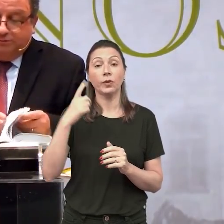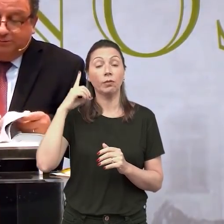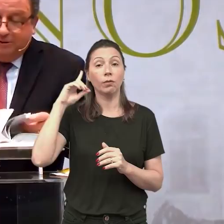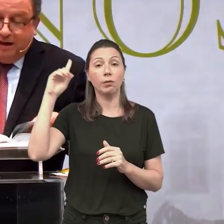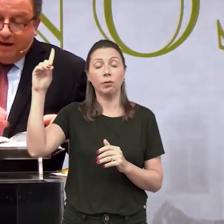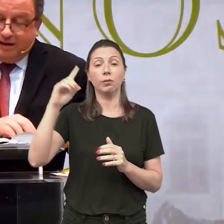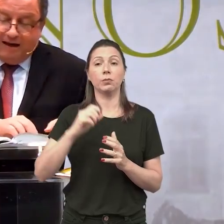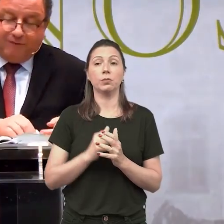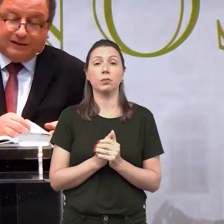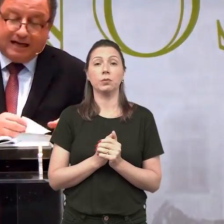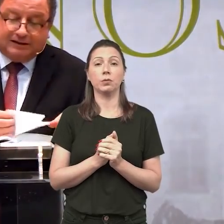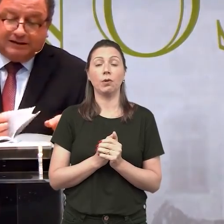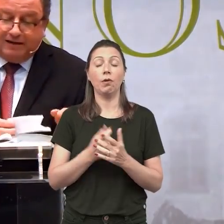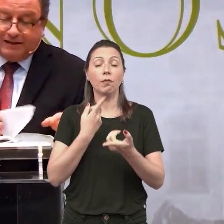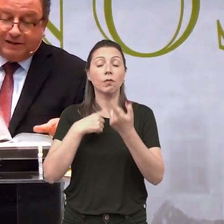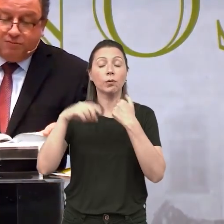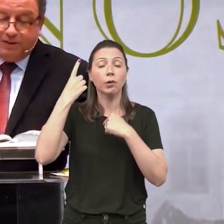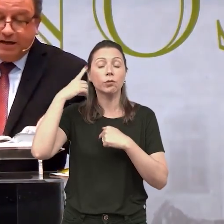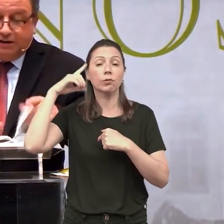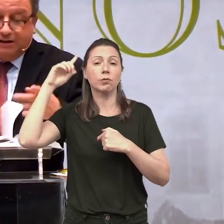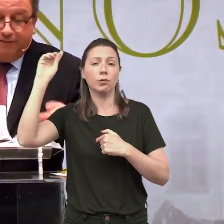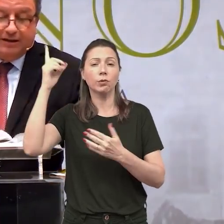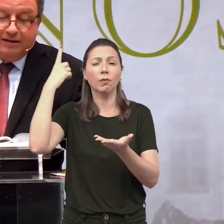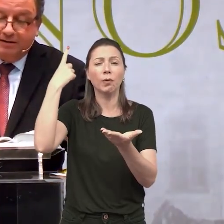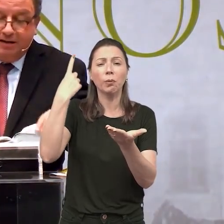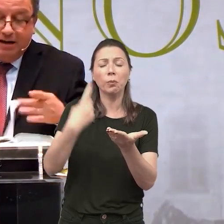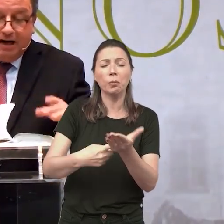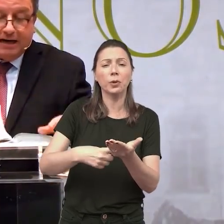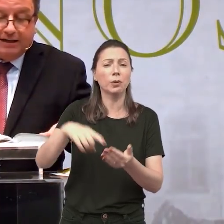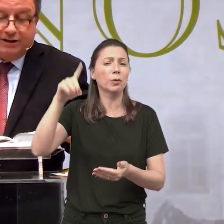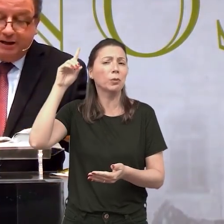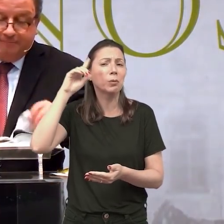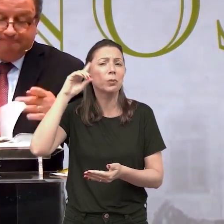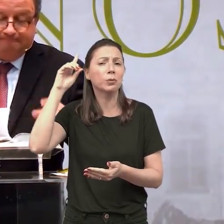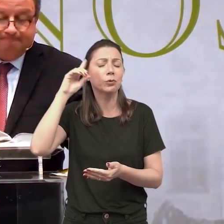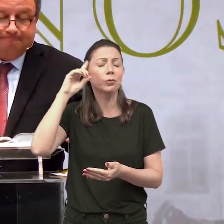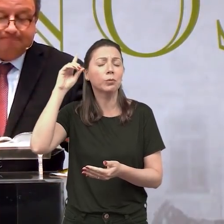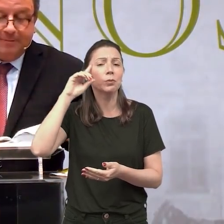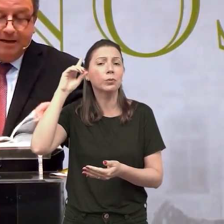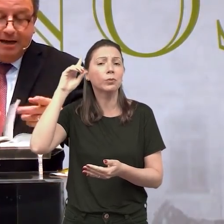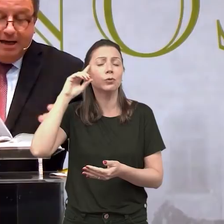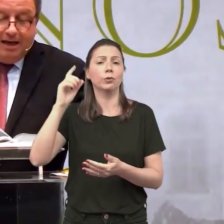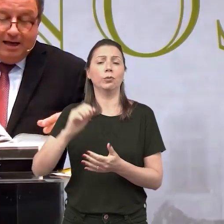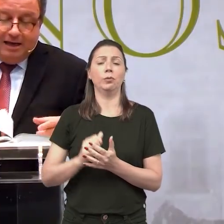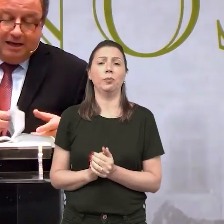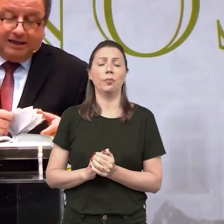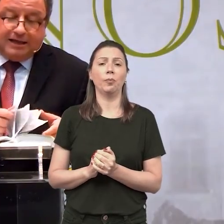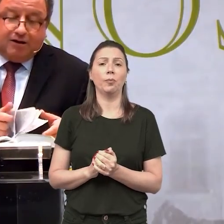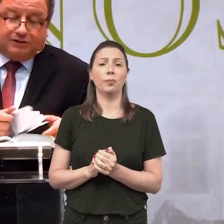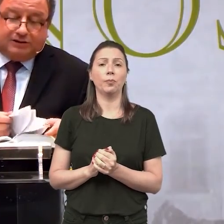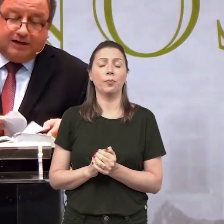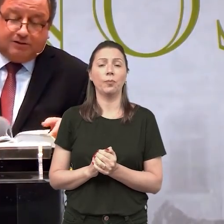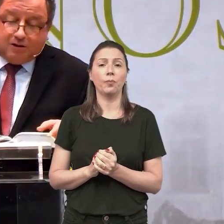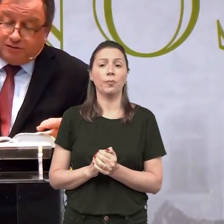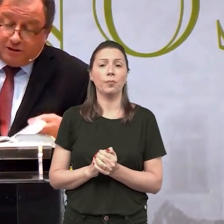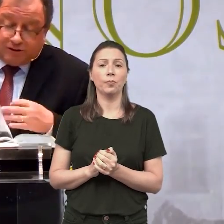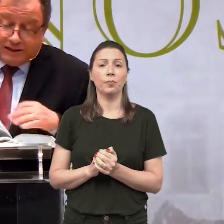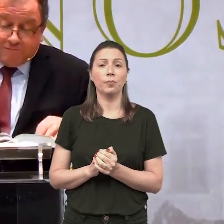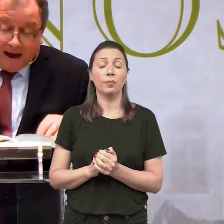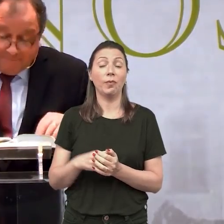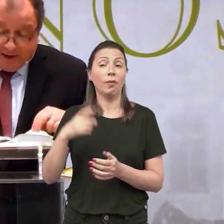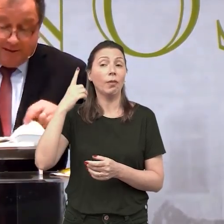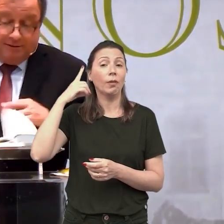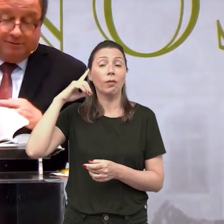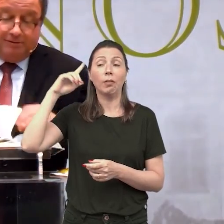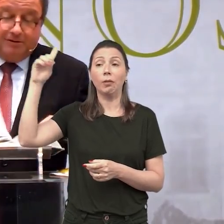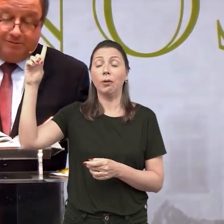Deus, a vontade dele vai se cumprir na nossa vida a cada dia. E que Deus, ele não nos